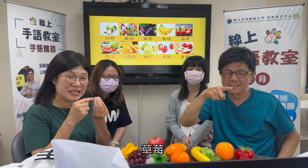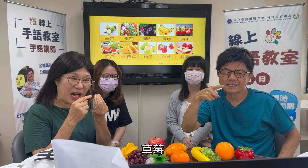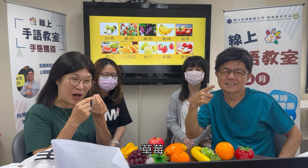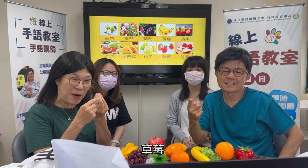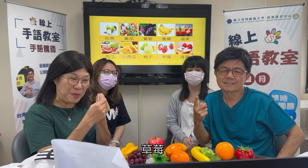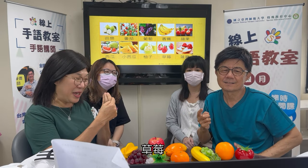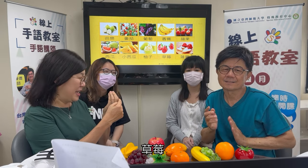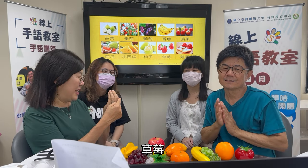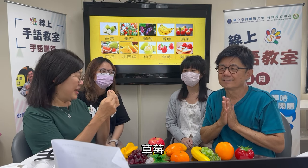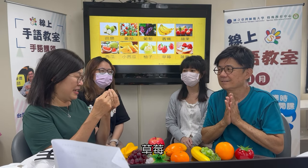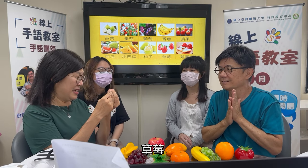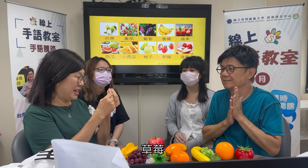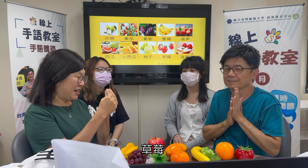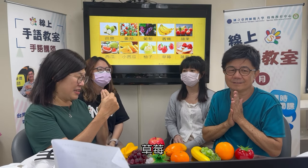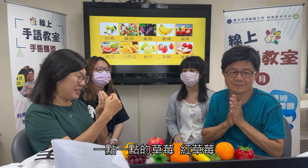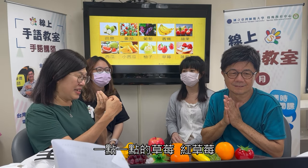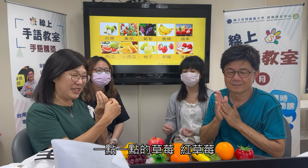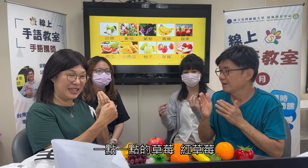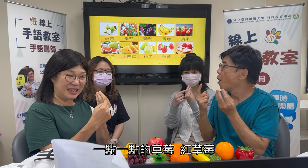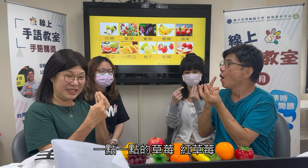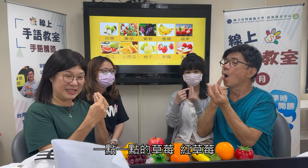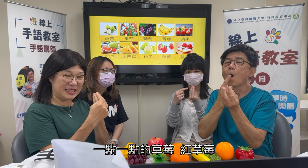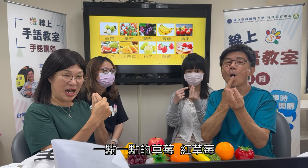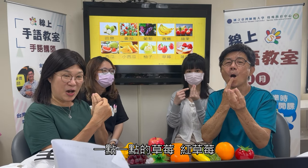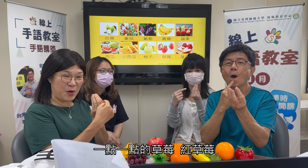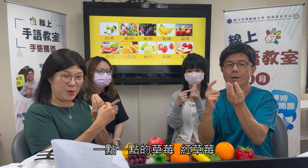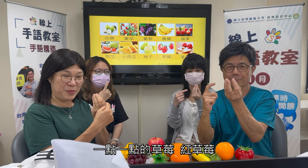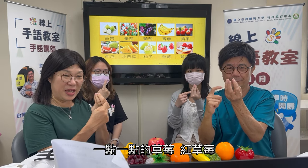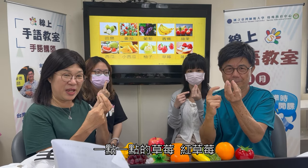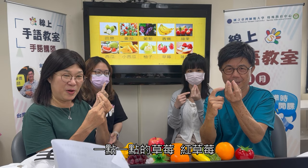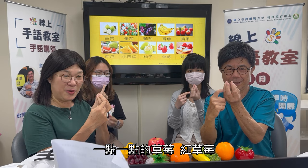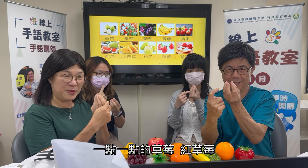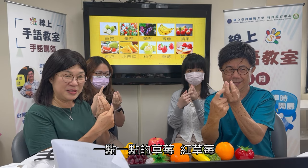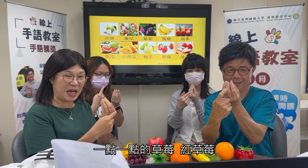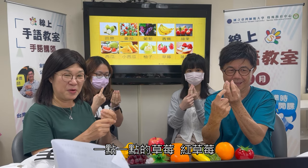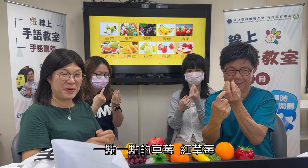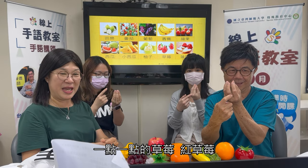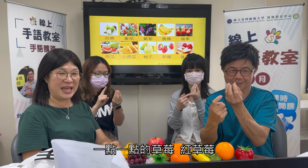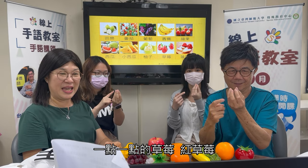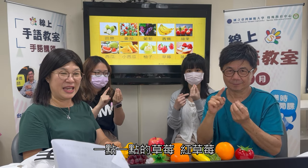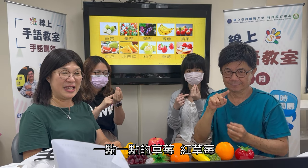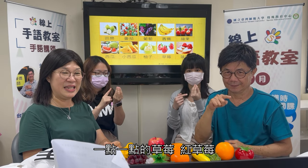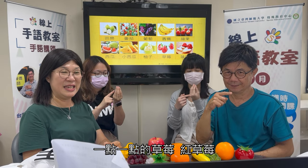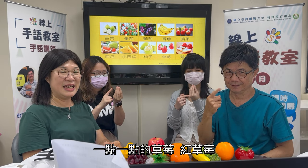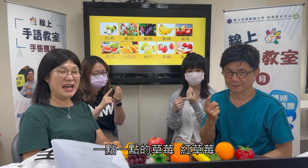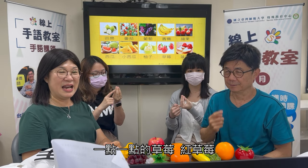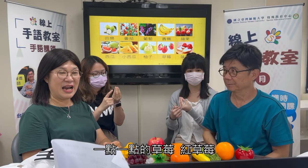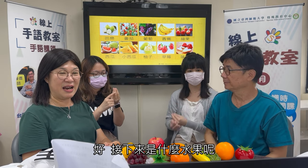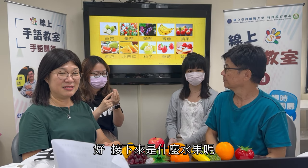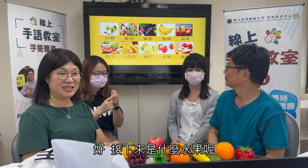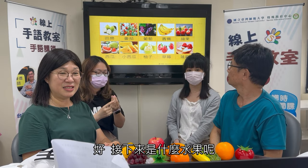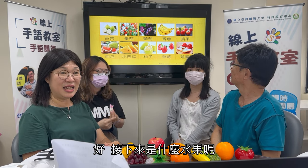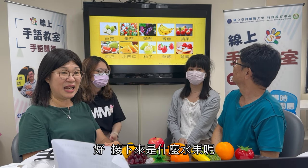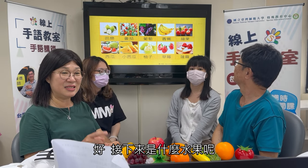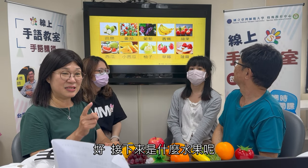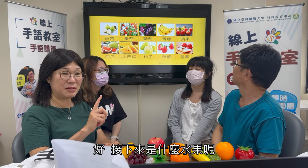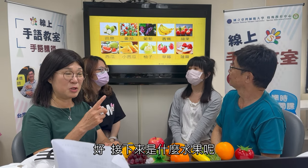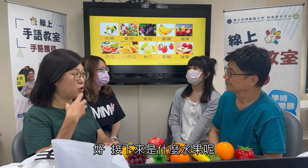草莓，好，一点一点的草莓，红草莓。好，接下来是什么水果